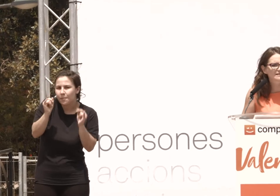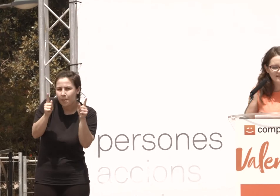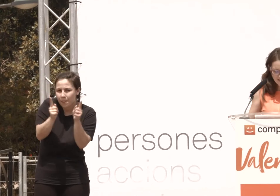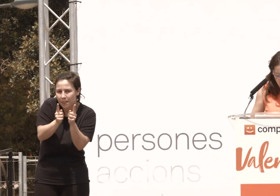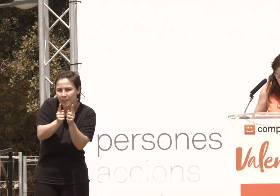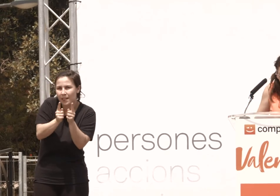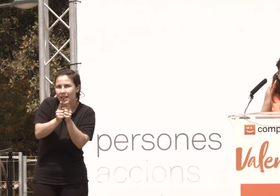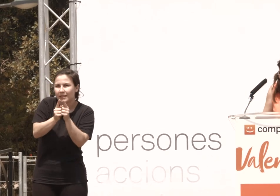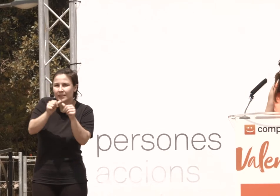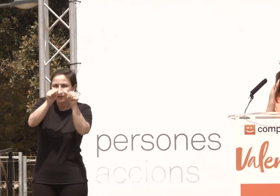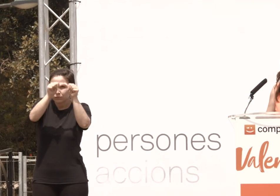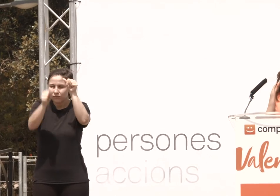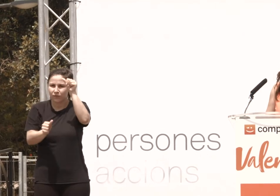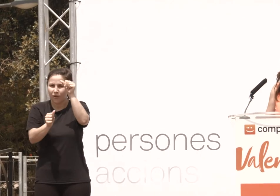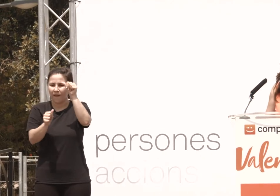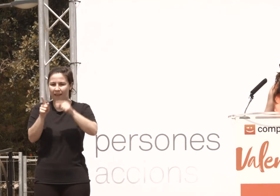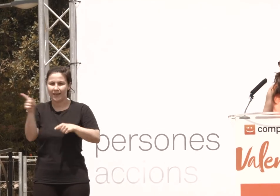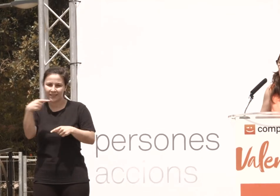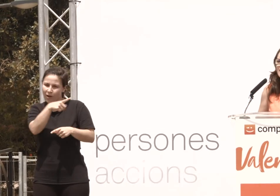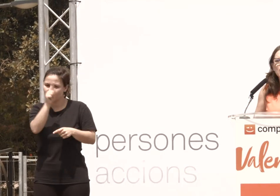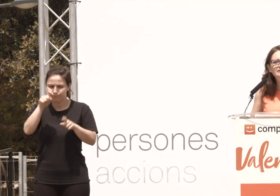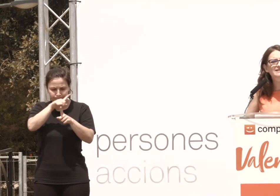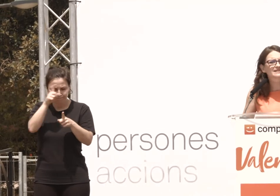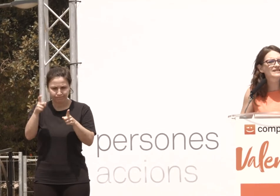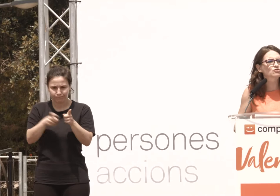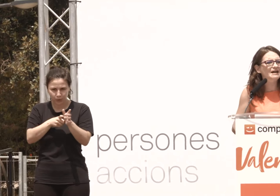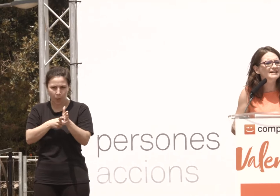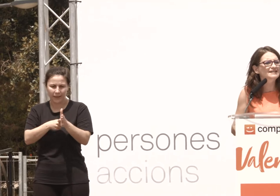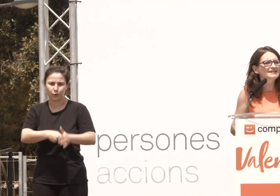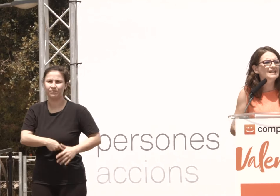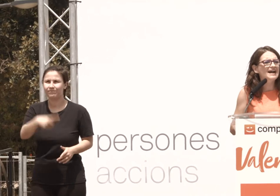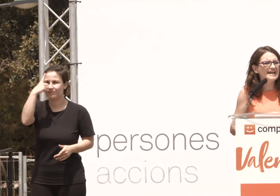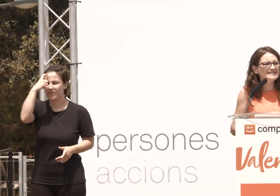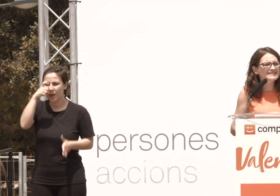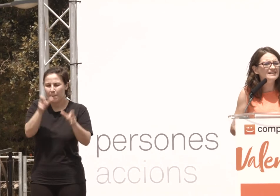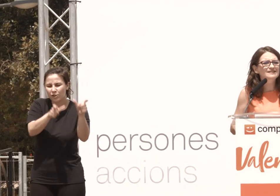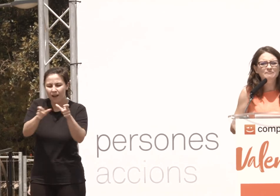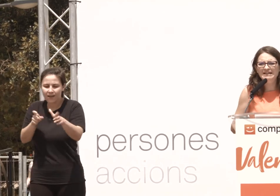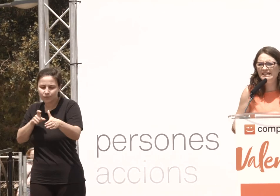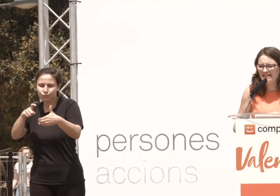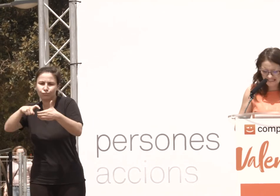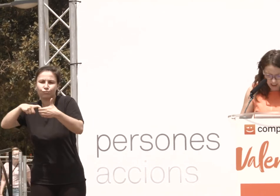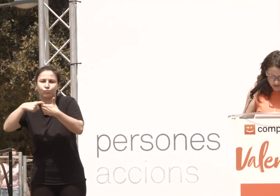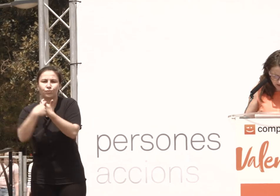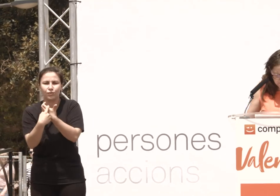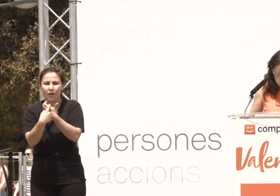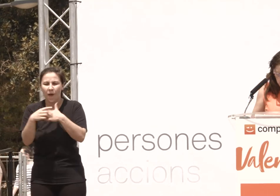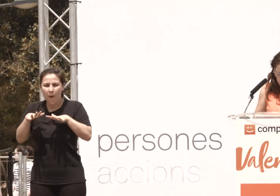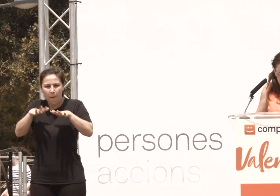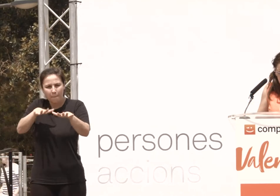baix, d'est a oest, i férem que molta gent se sumara a esta marea